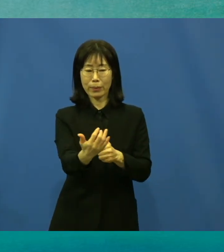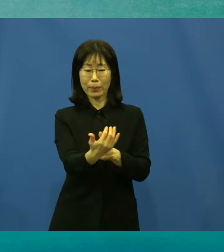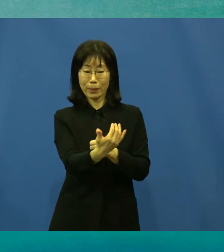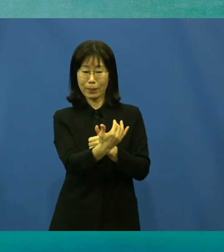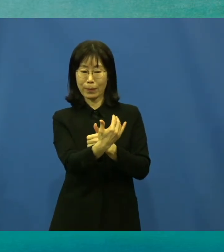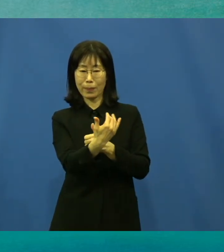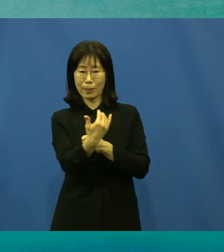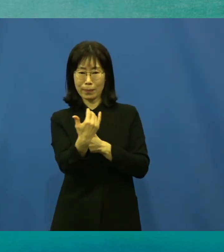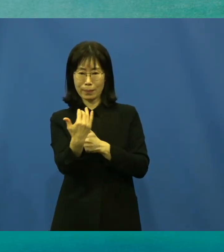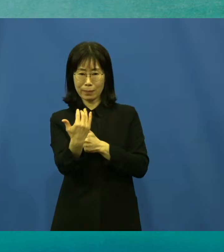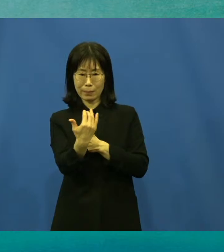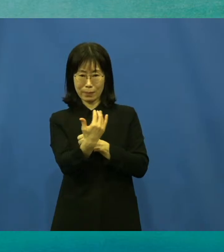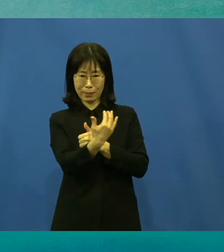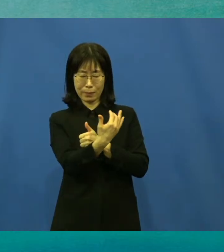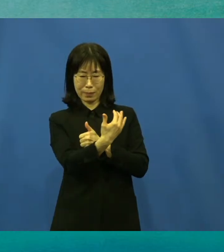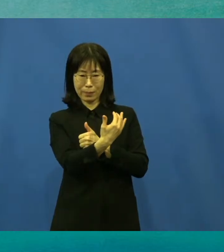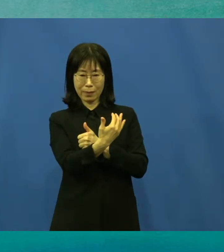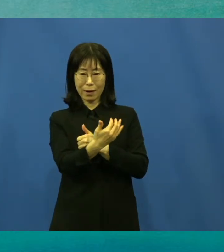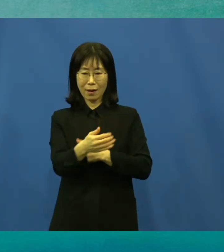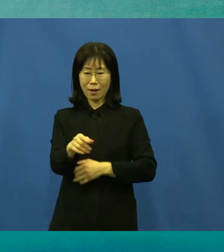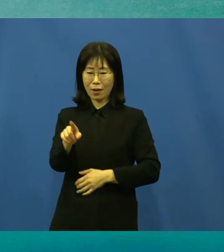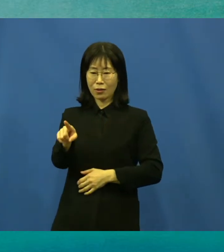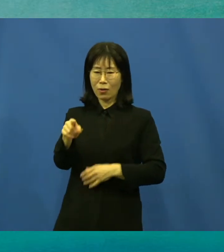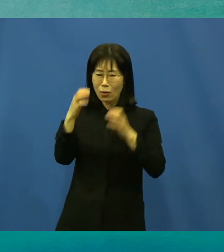모든 걸 끝내라고 속삭입니다.